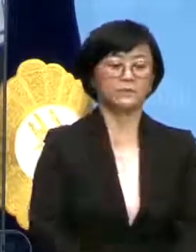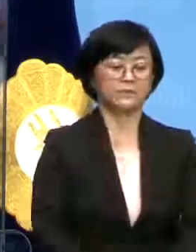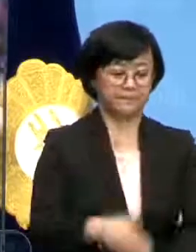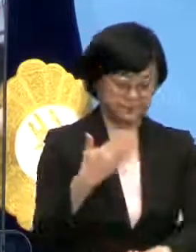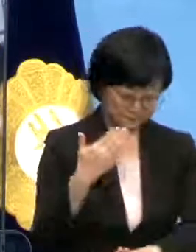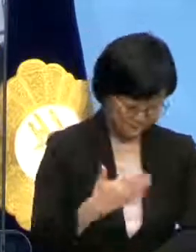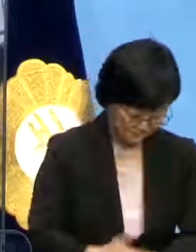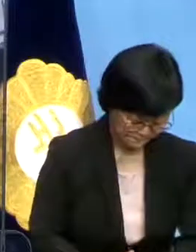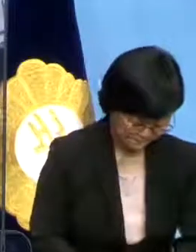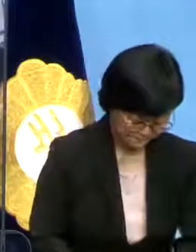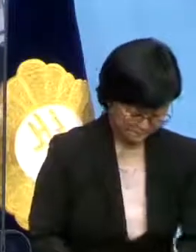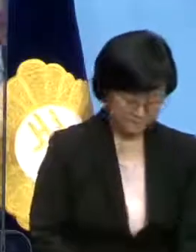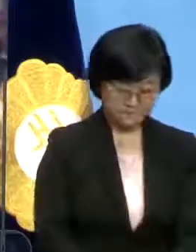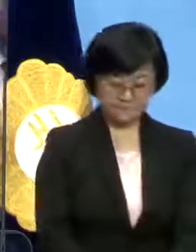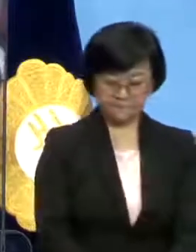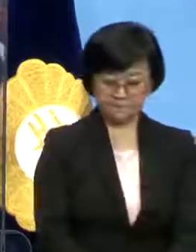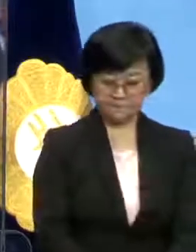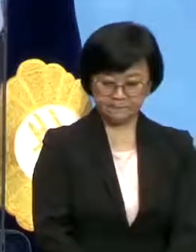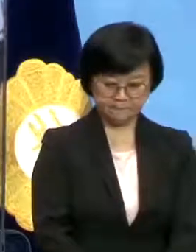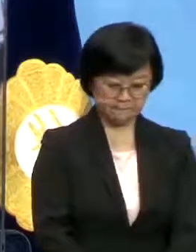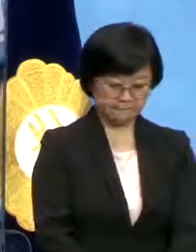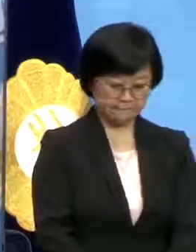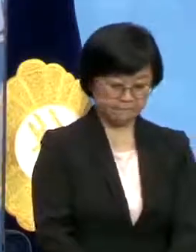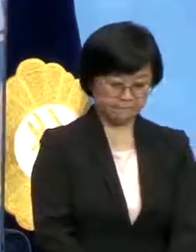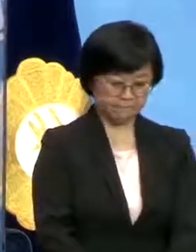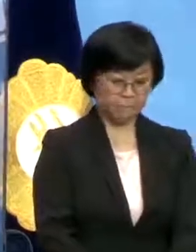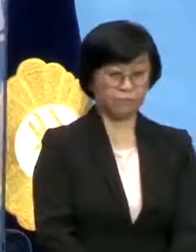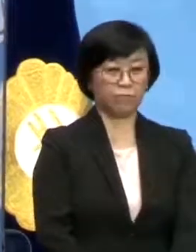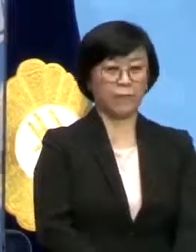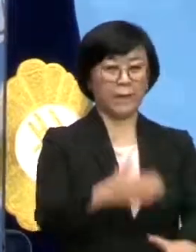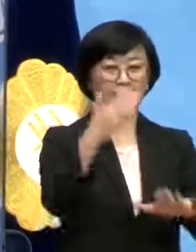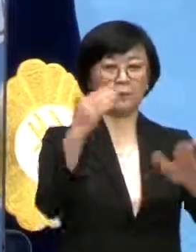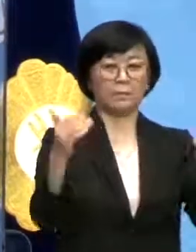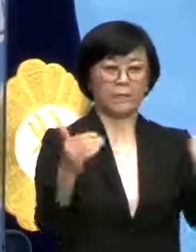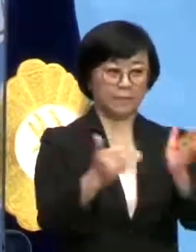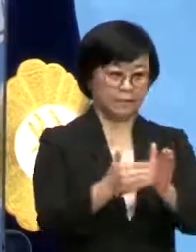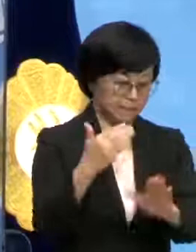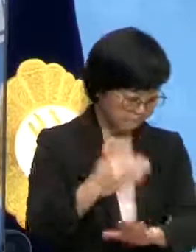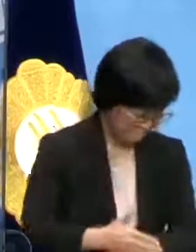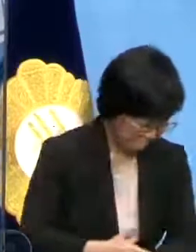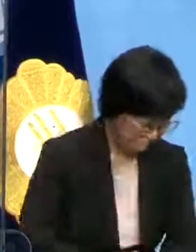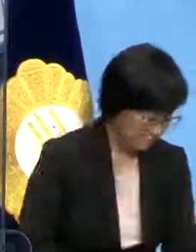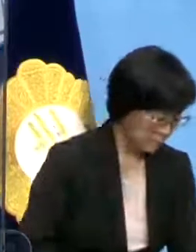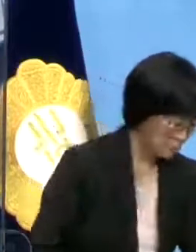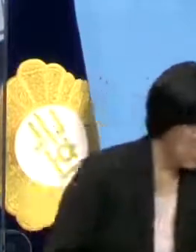감사합니다 4 이상으로 마치겠습니다 감사합니다